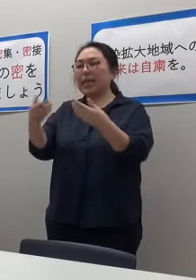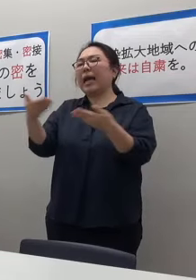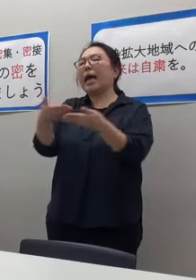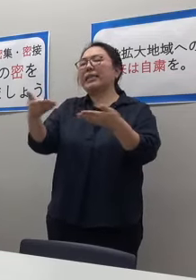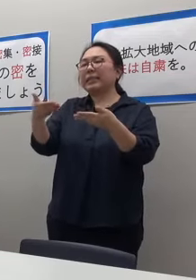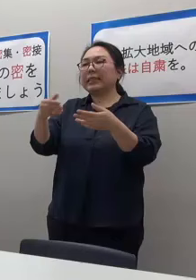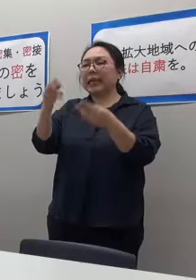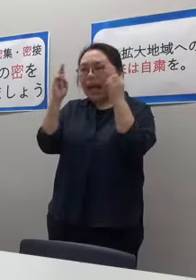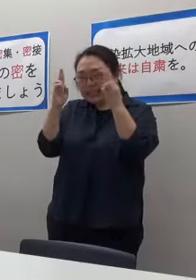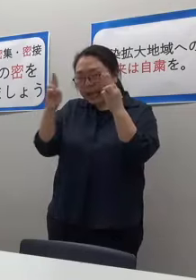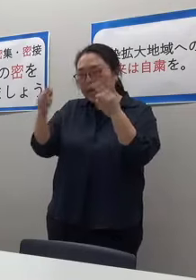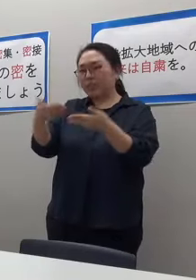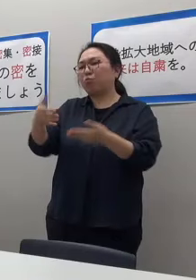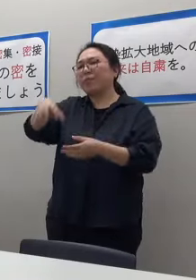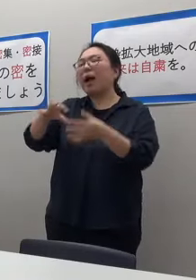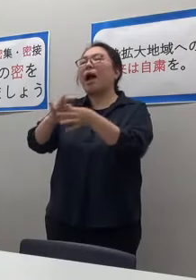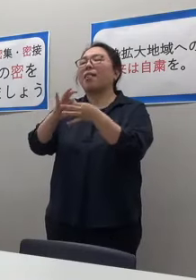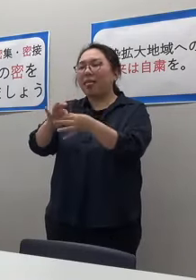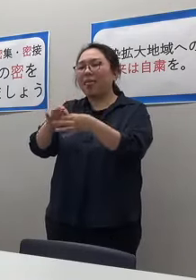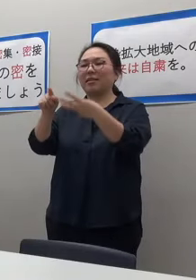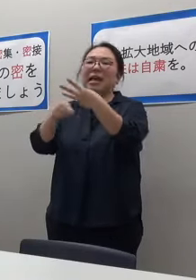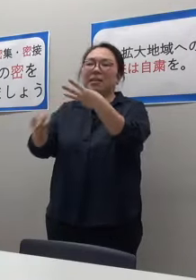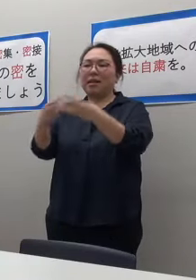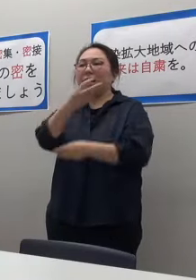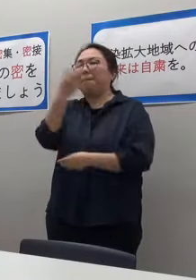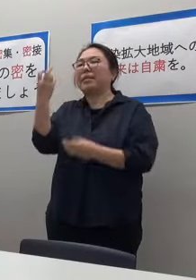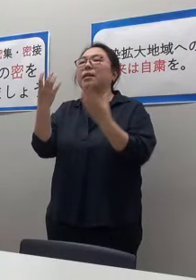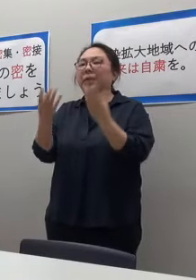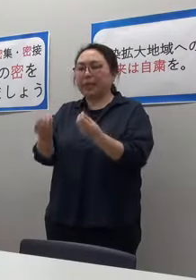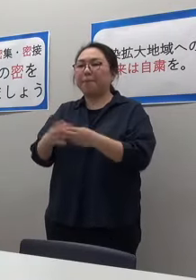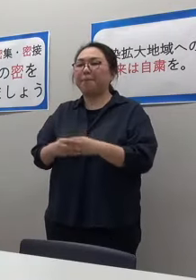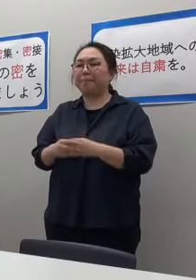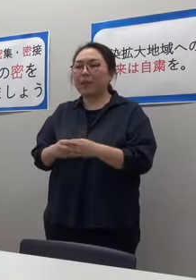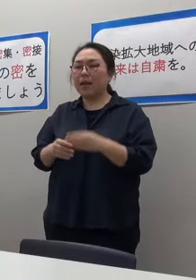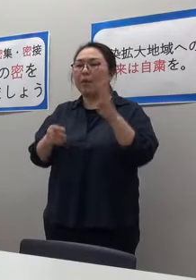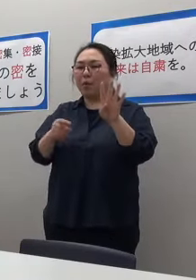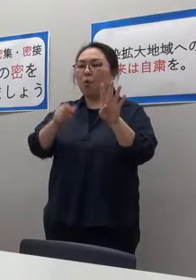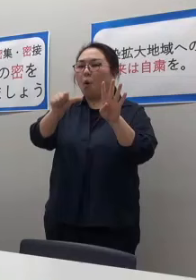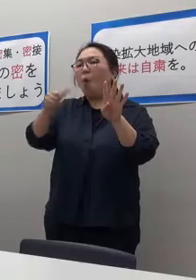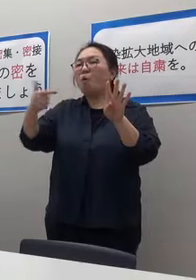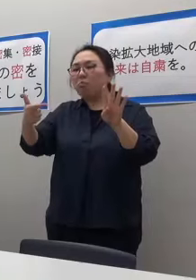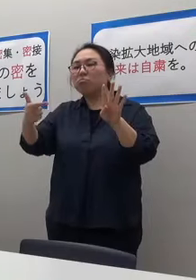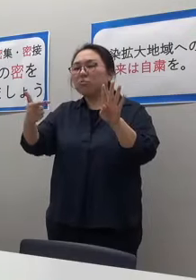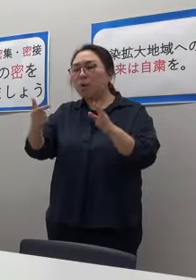では、4例目から6例目までの説明をさせていただきます。